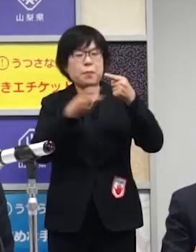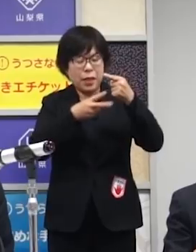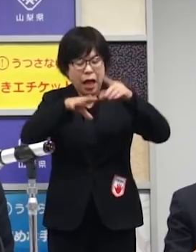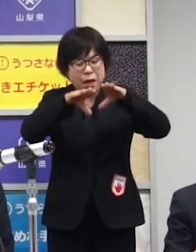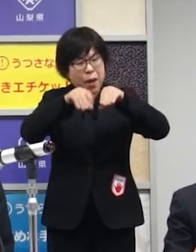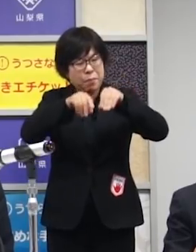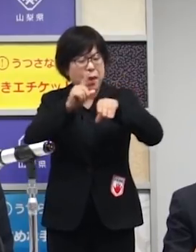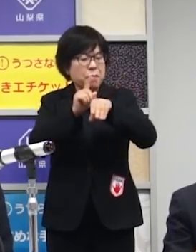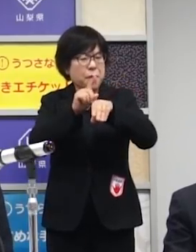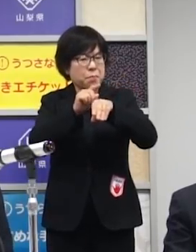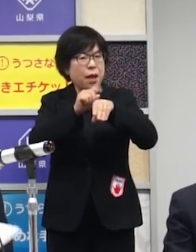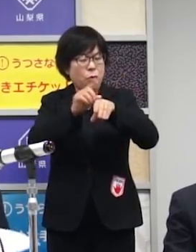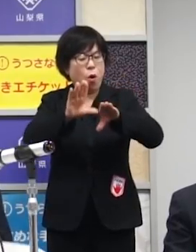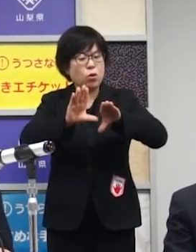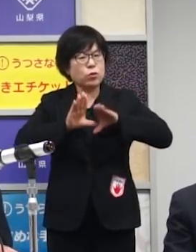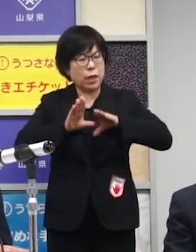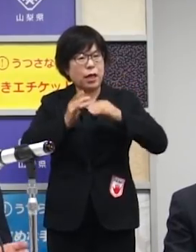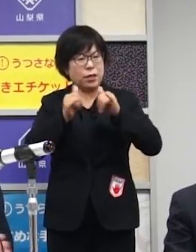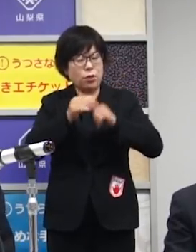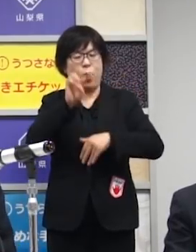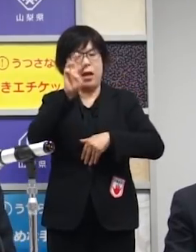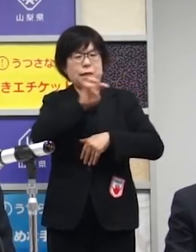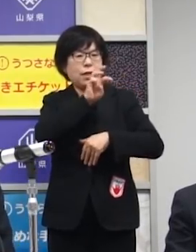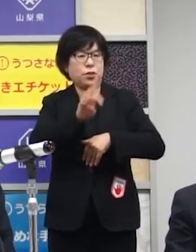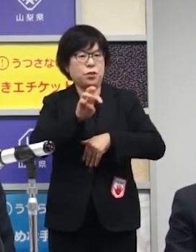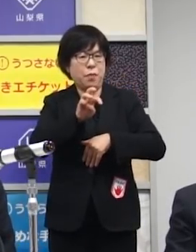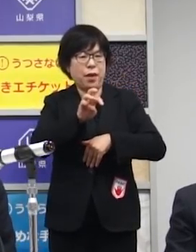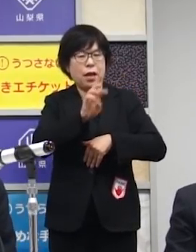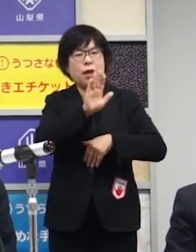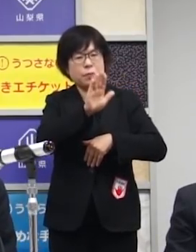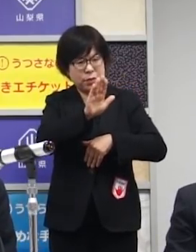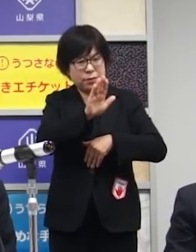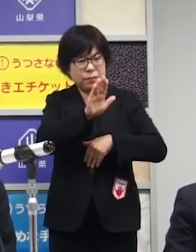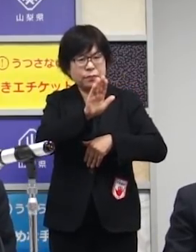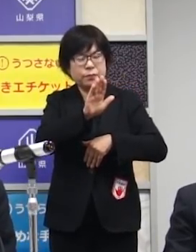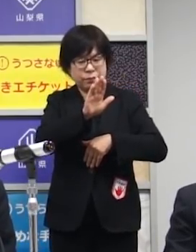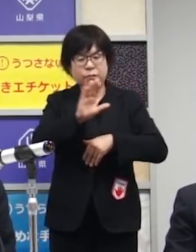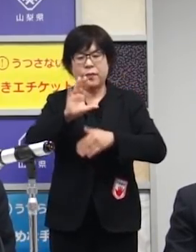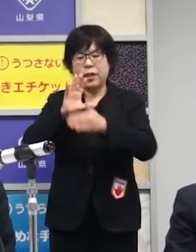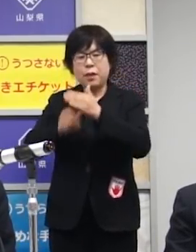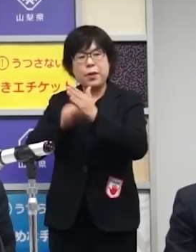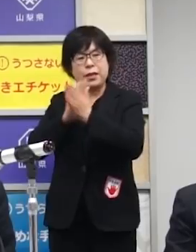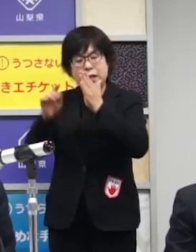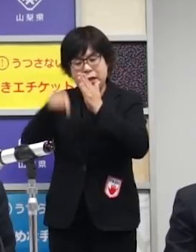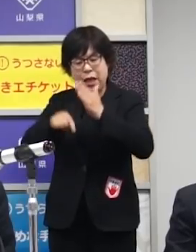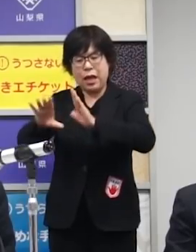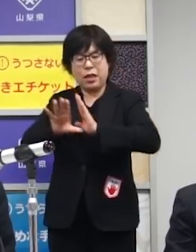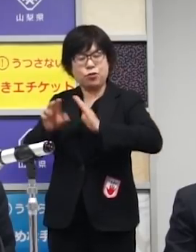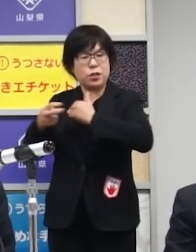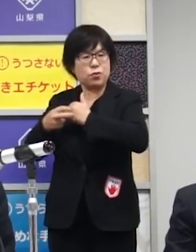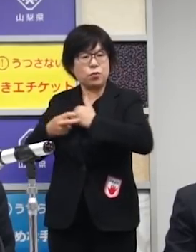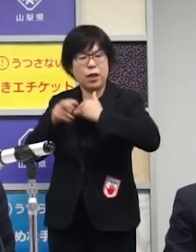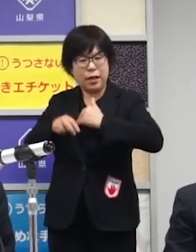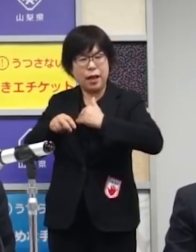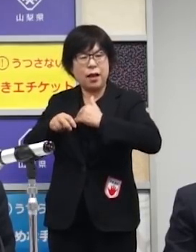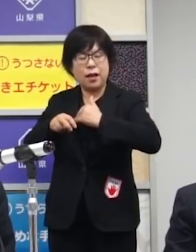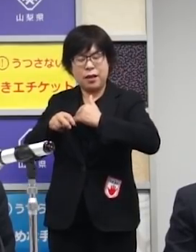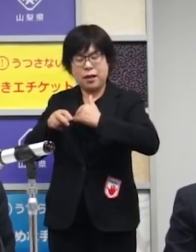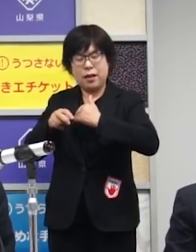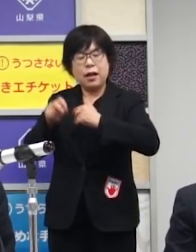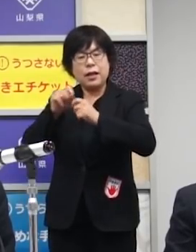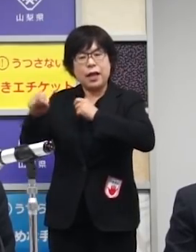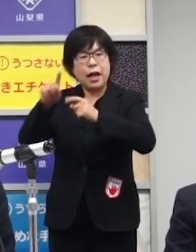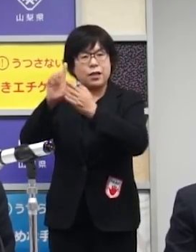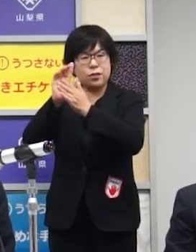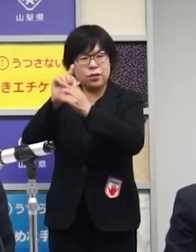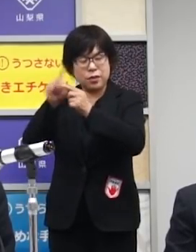施術所の受診者30名です。県内医療機関への受診が確認されました